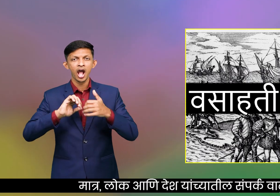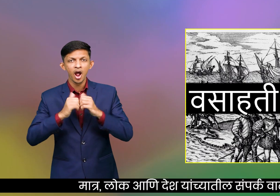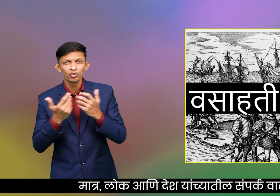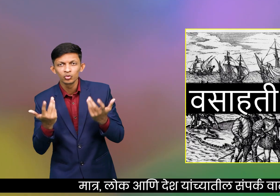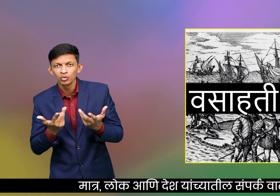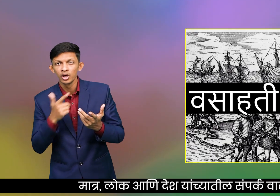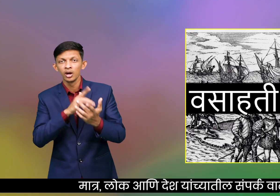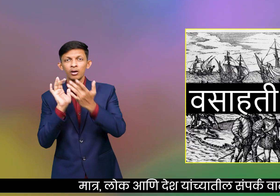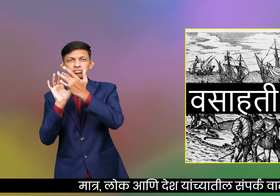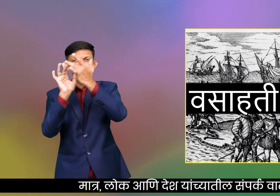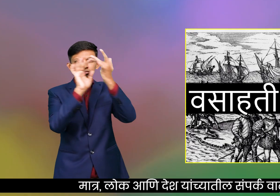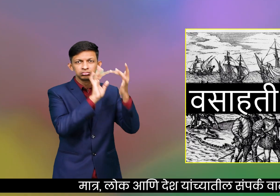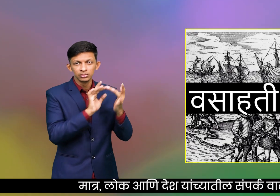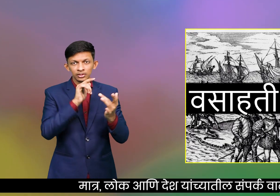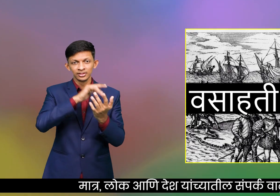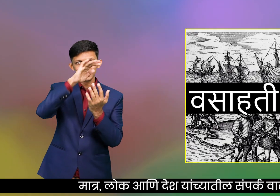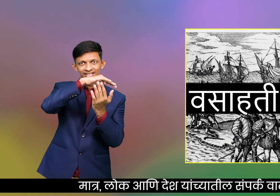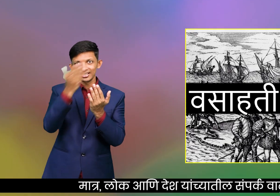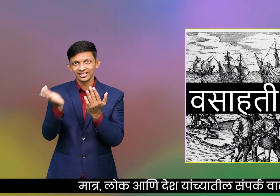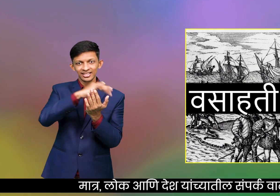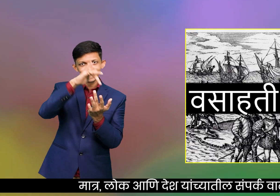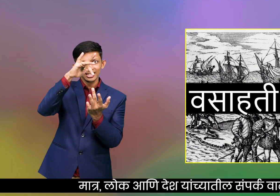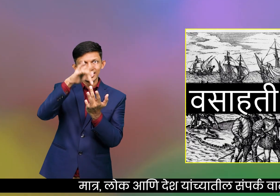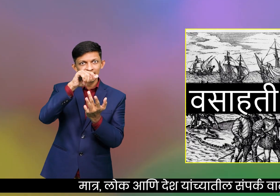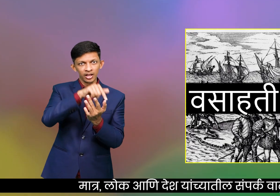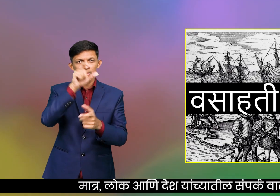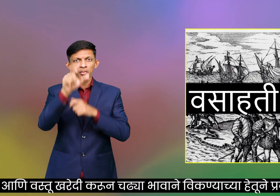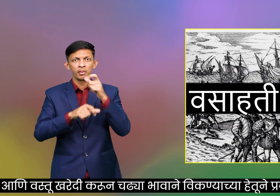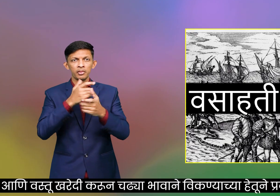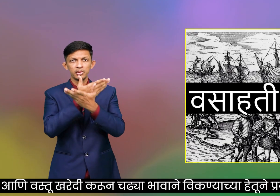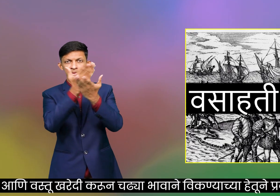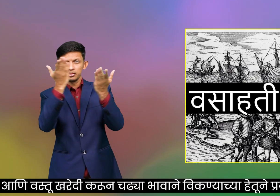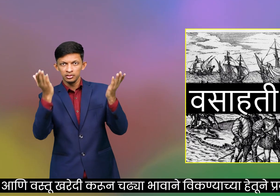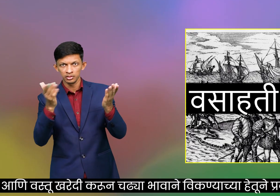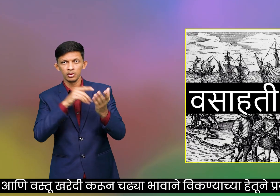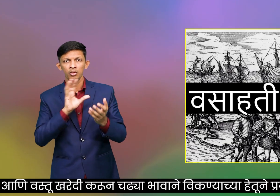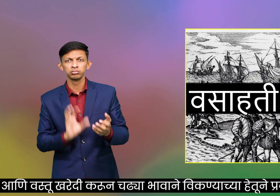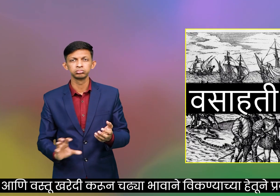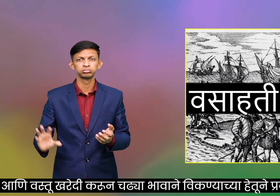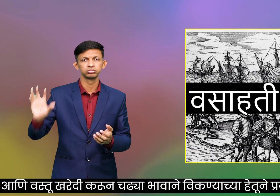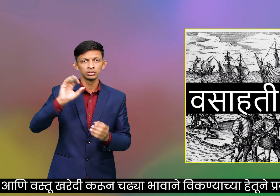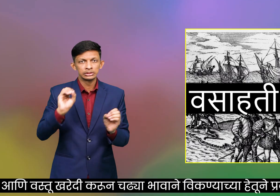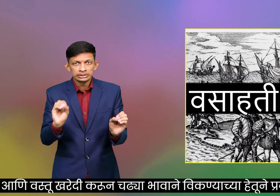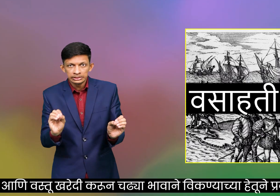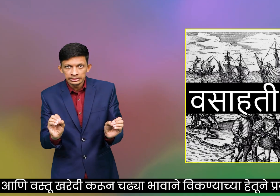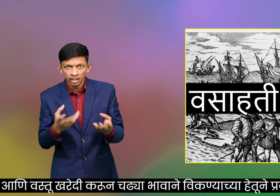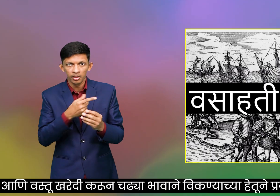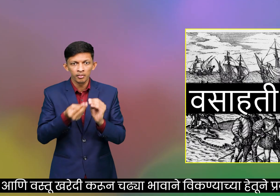मात्र लोक आणि देश यांच्यातील संपर्क वाढू लागला आणि वस्तू खरेदी करून चढ्या भावाने विकण्याच्या